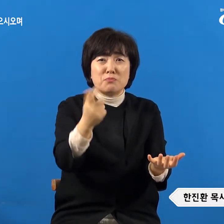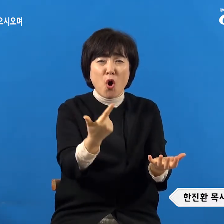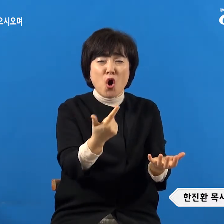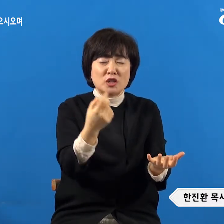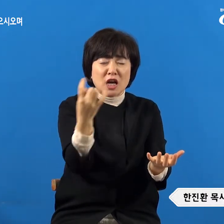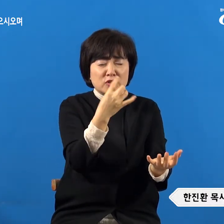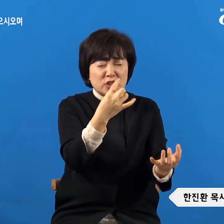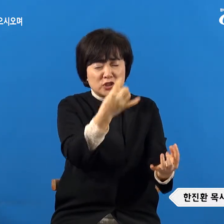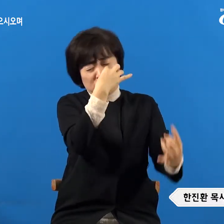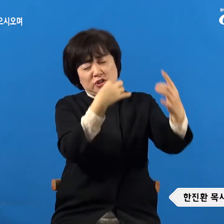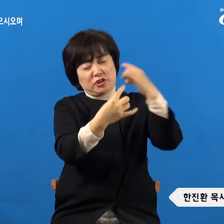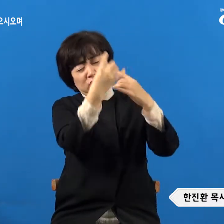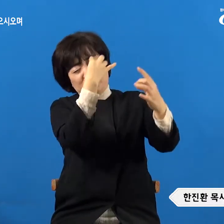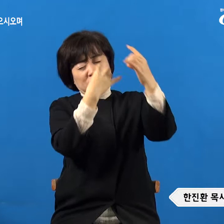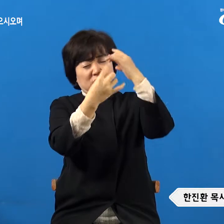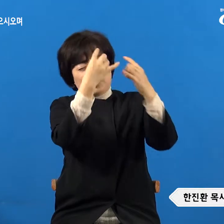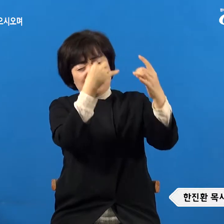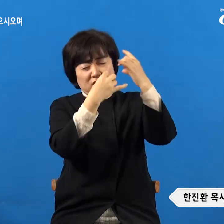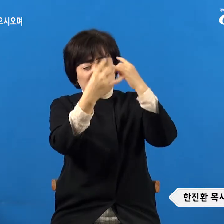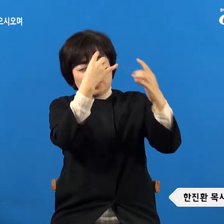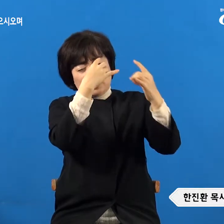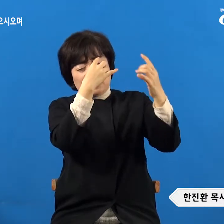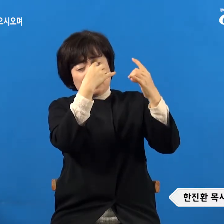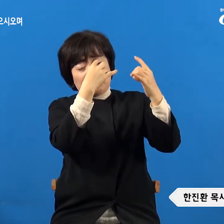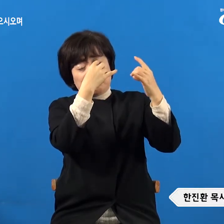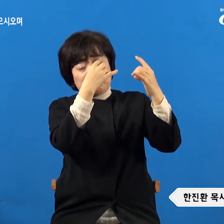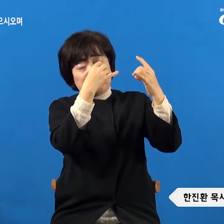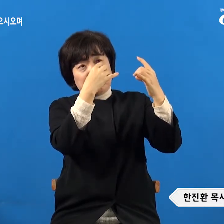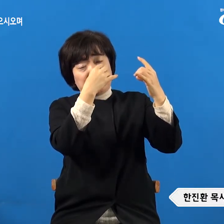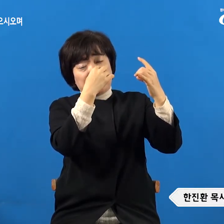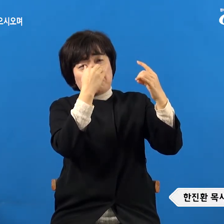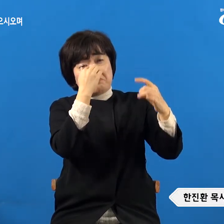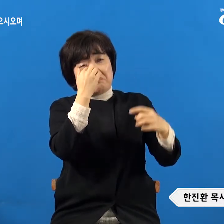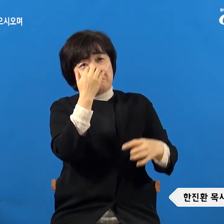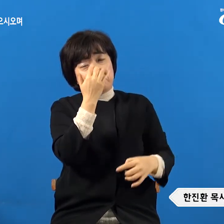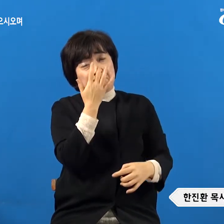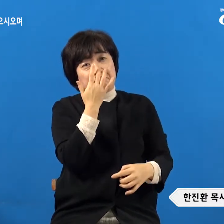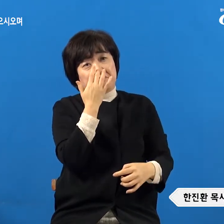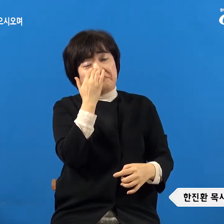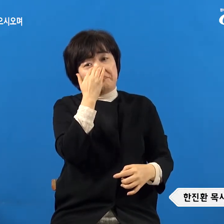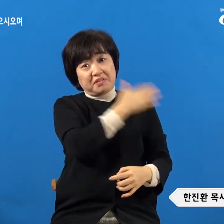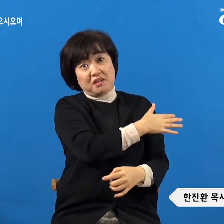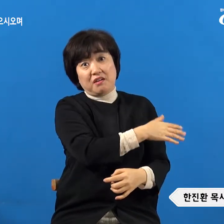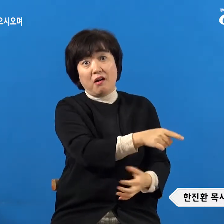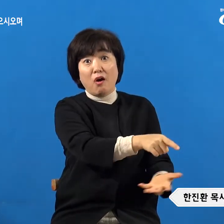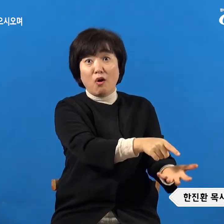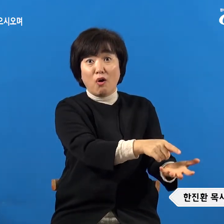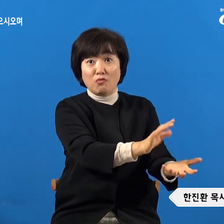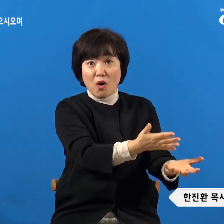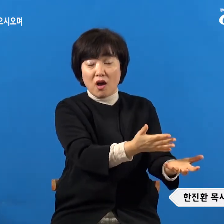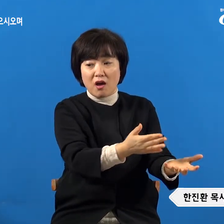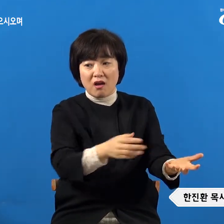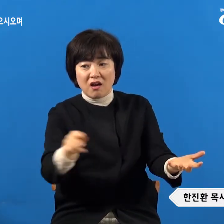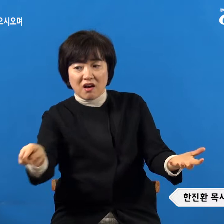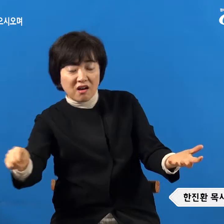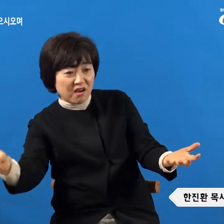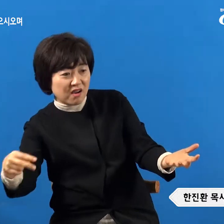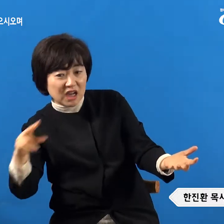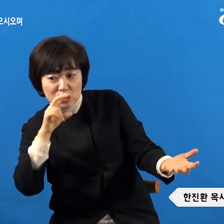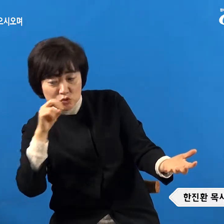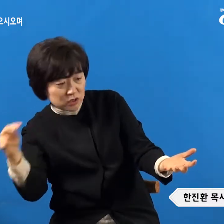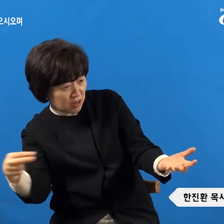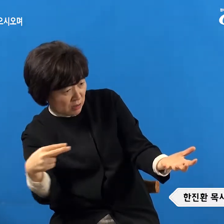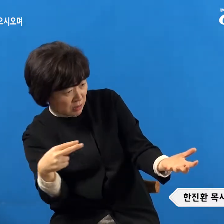시간이 지나면서 그게 점점 떨어지면서 그 적응을 하고 견뎌냈습니다. 그런데 그것을 지켜보고